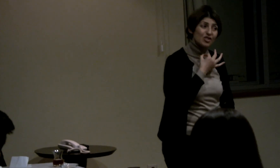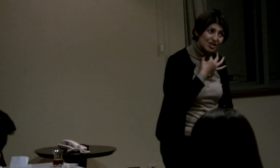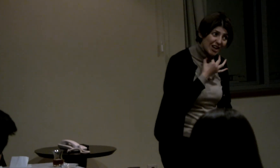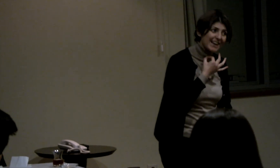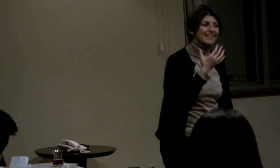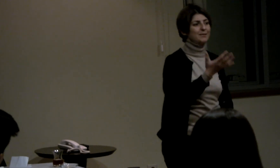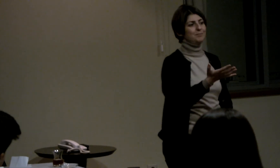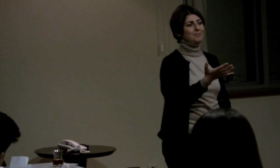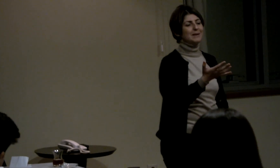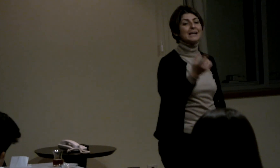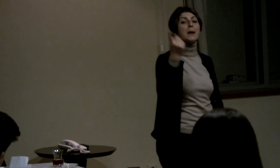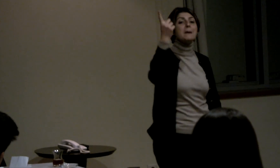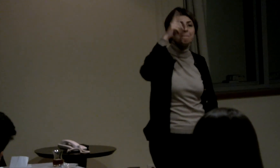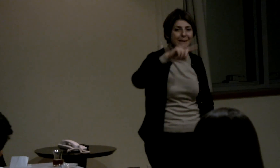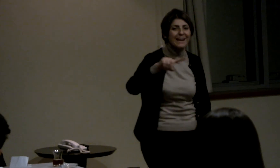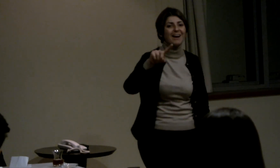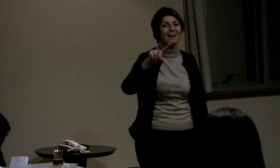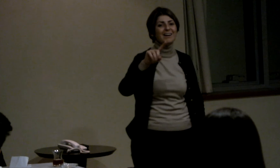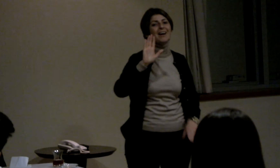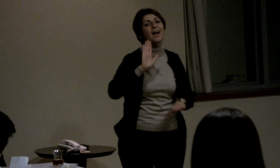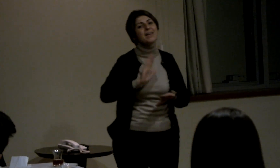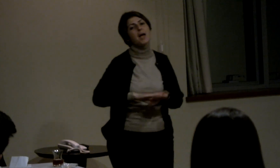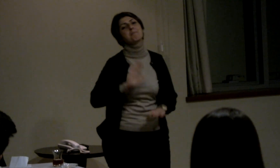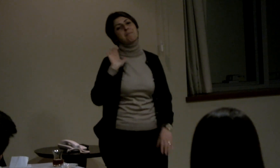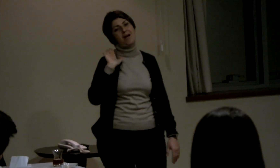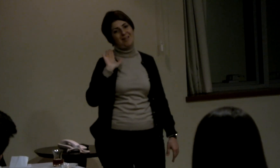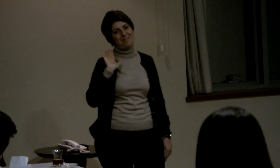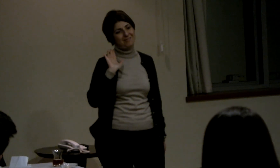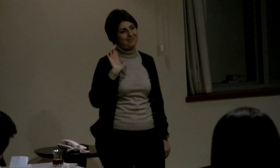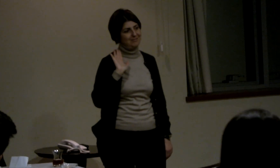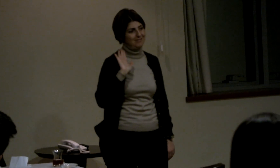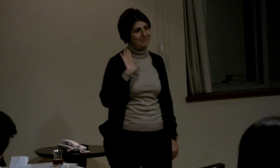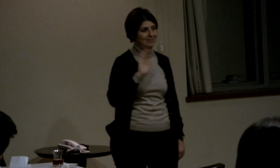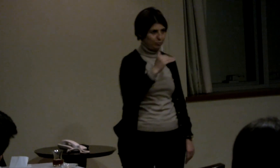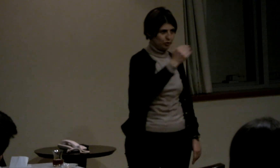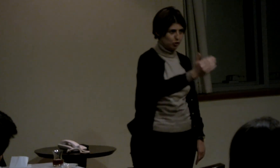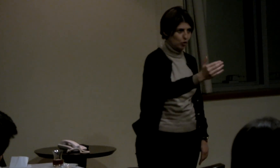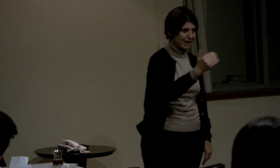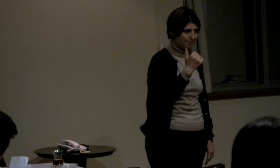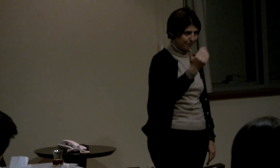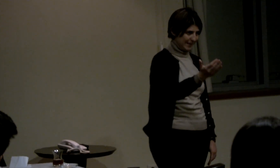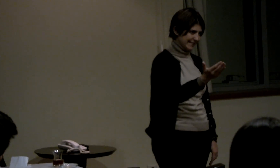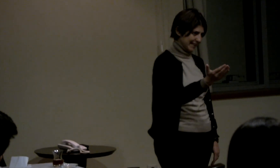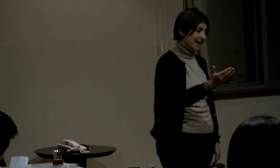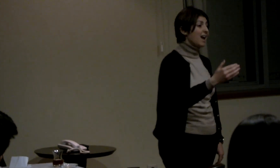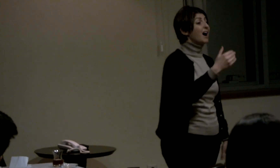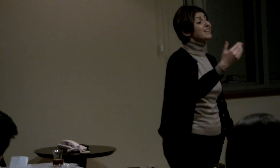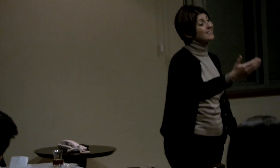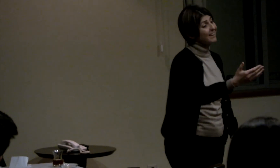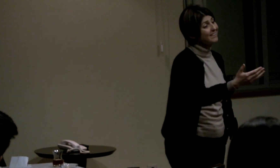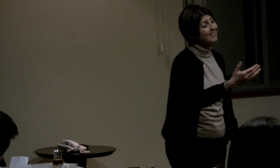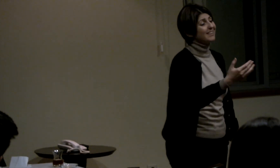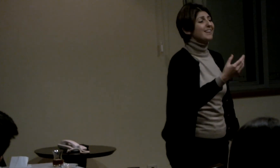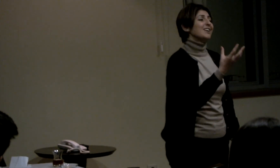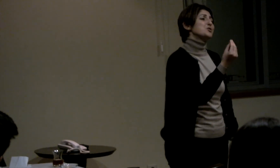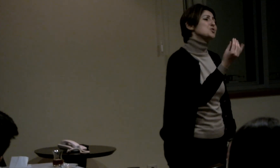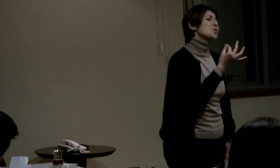rica ederim. Hani bir daha yapma. Burada söylenen neyse. Ya da çok